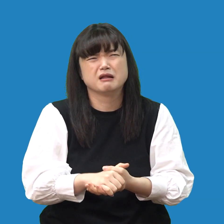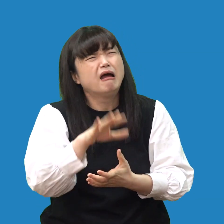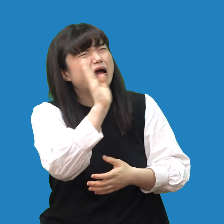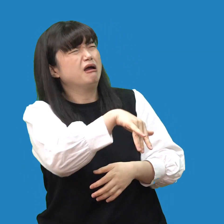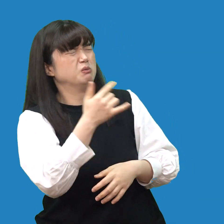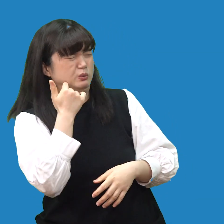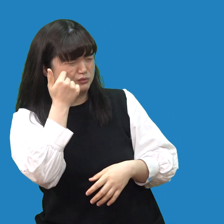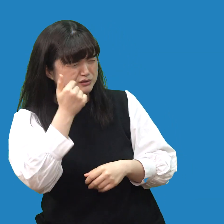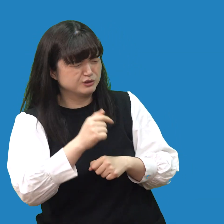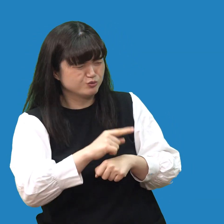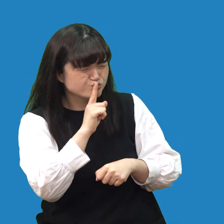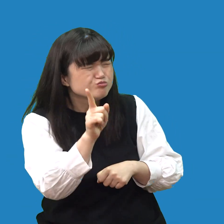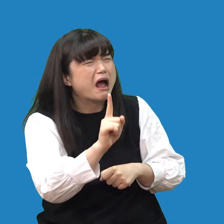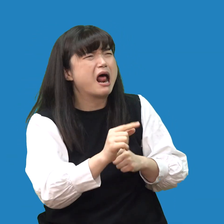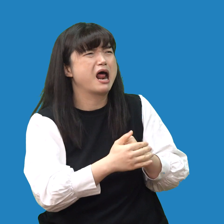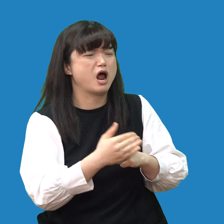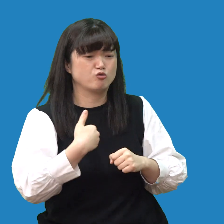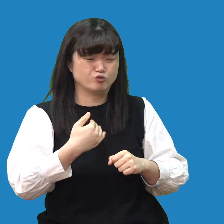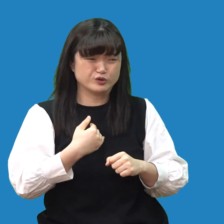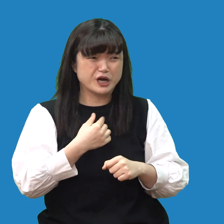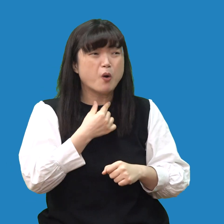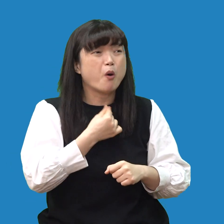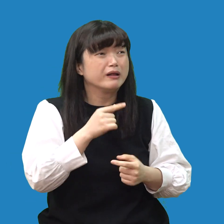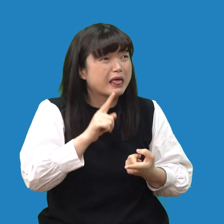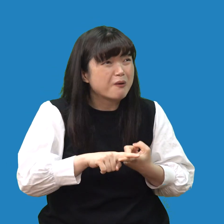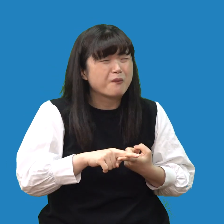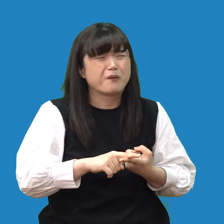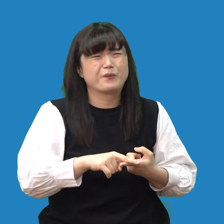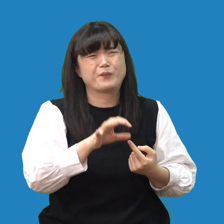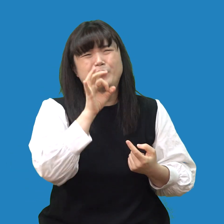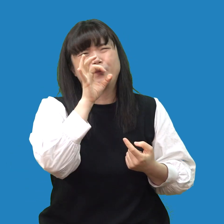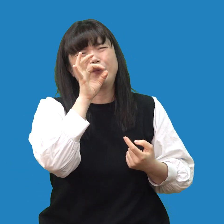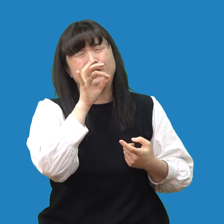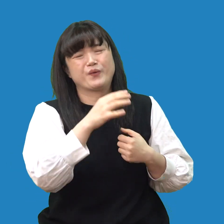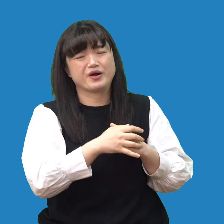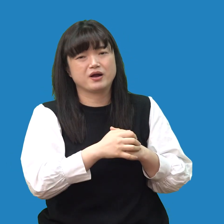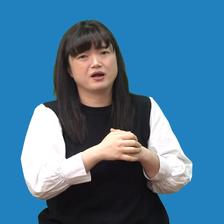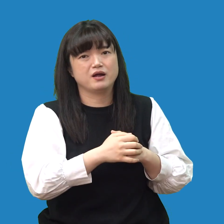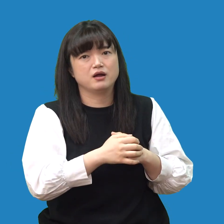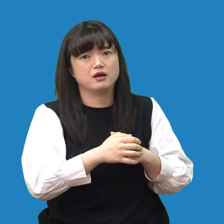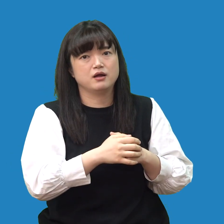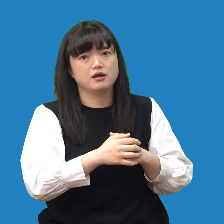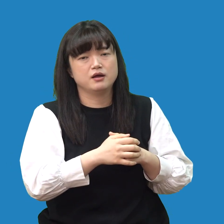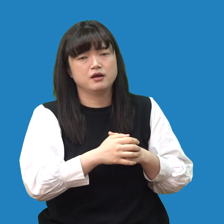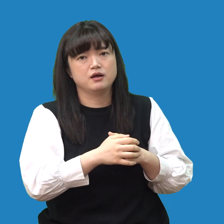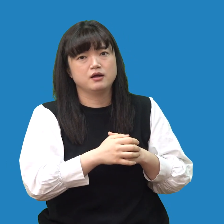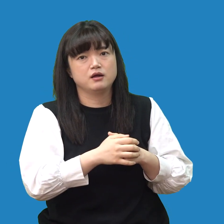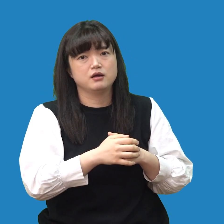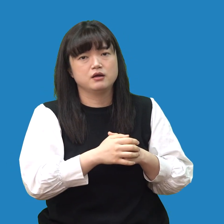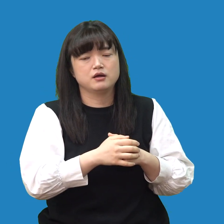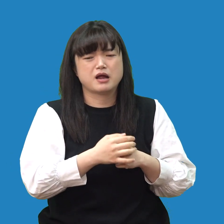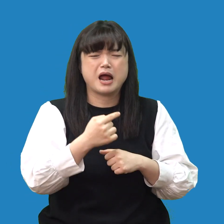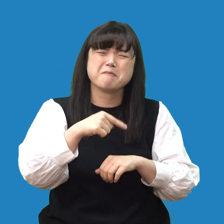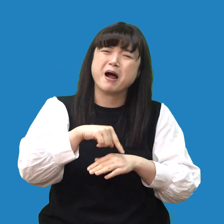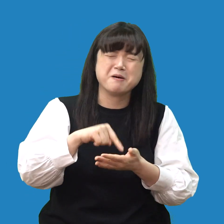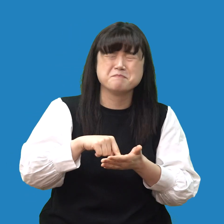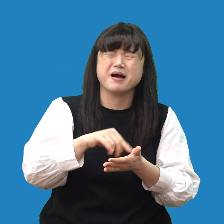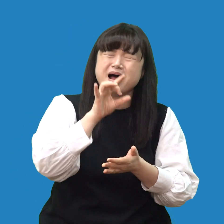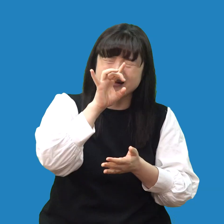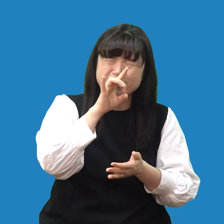에이, 목사님, 그게 우리 뜻대로 될 것 같으면 그게 마음대로 됩니까? 예, 마음대로 안